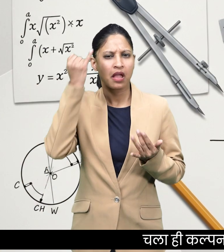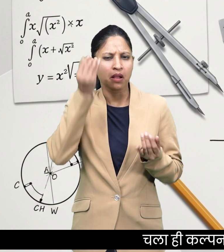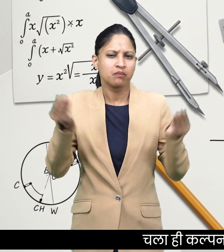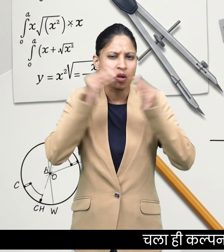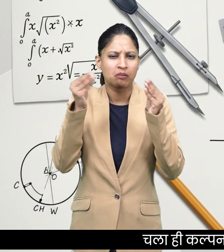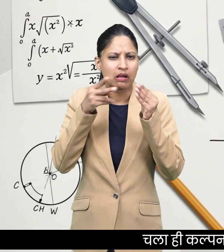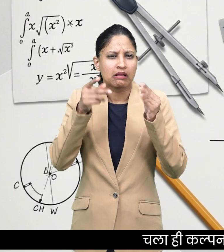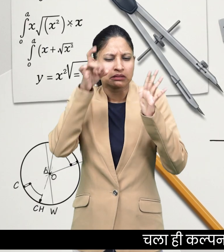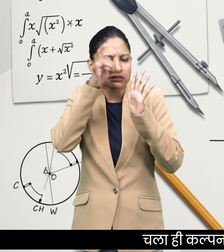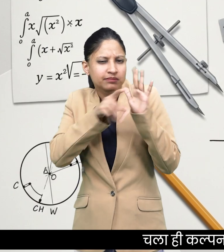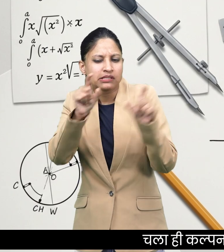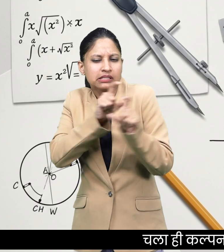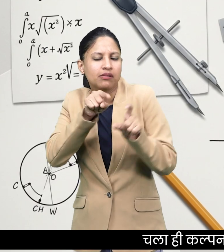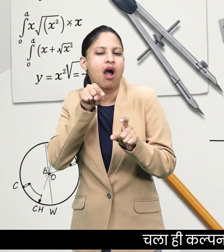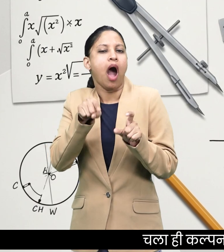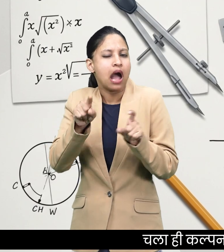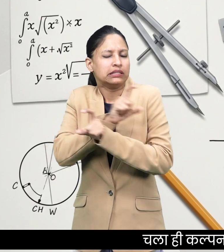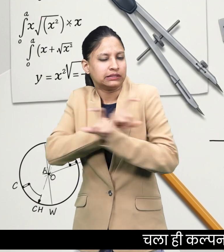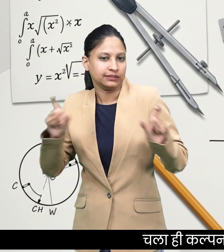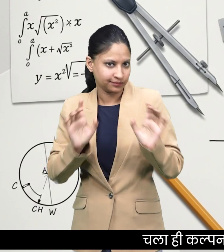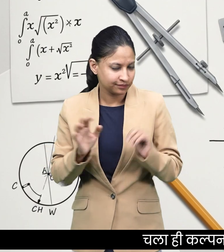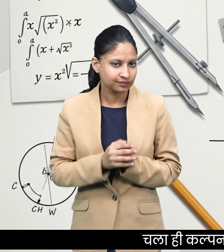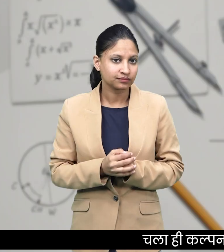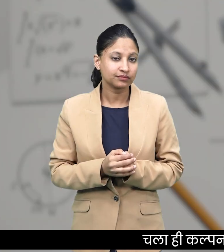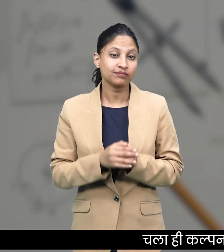चला ही कल्पना अधिक स्पष्टपणे समजून घेऊया.